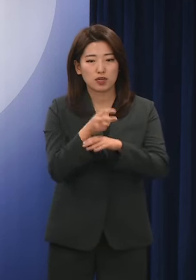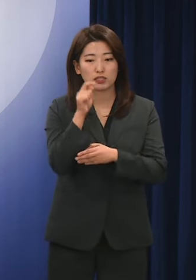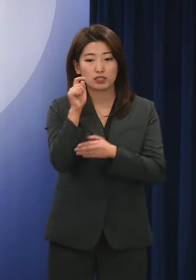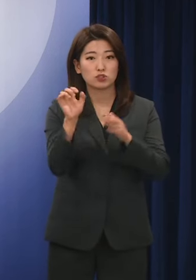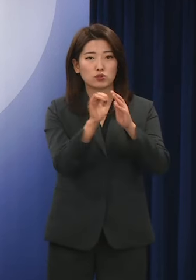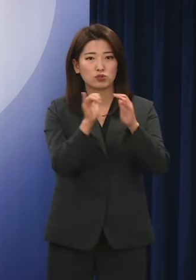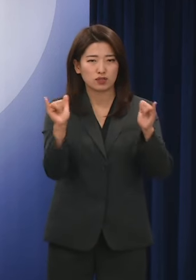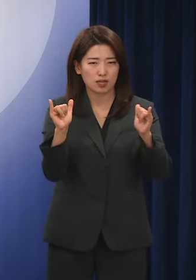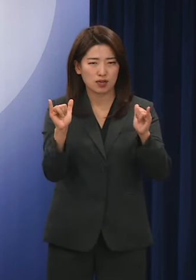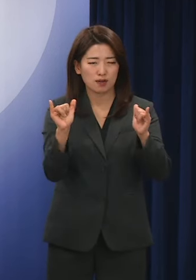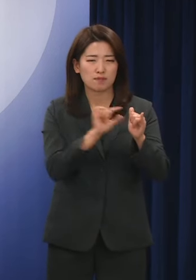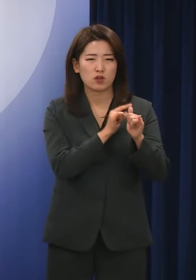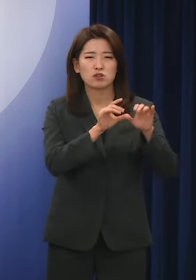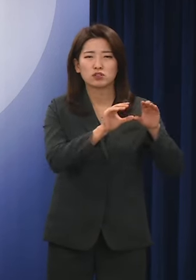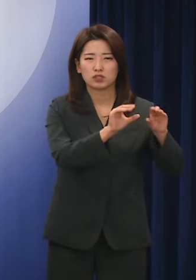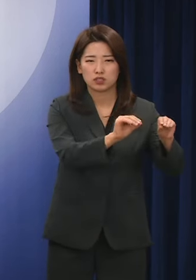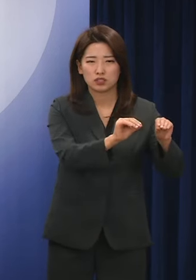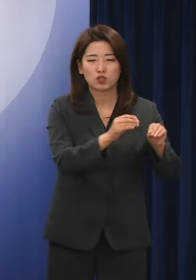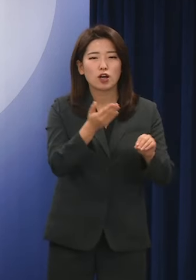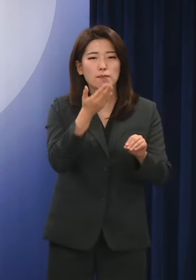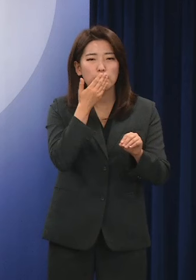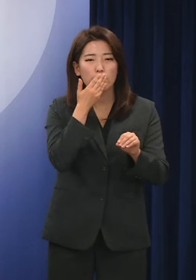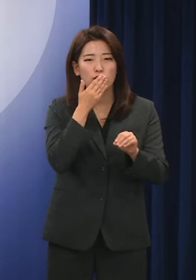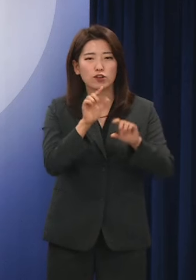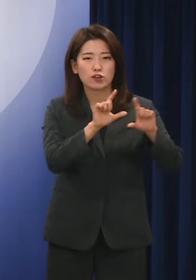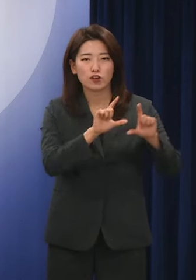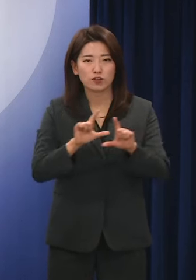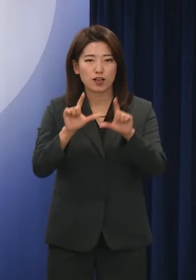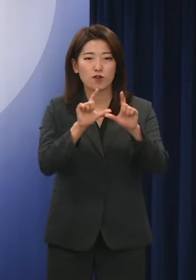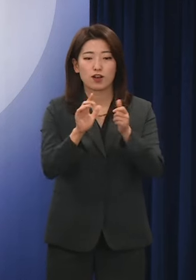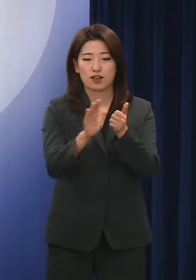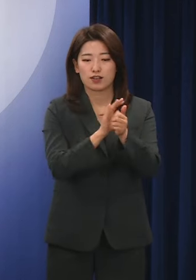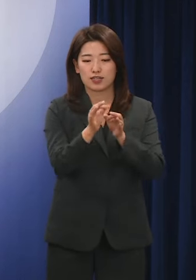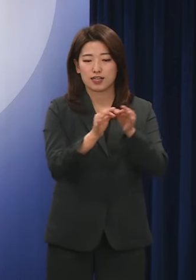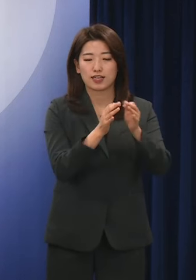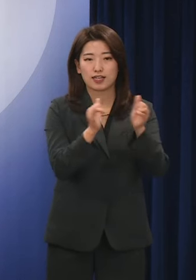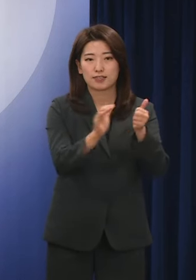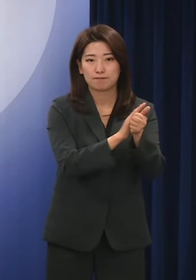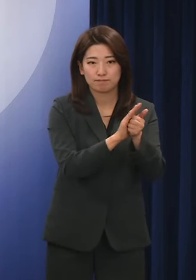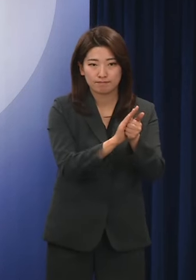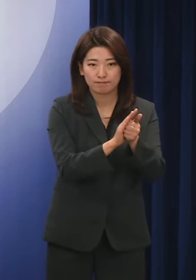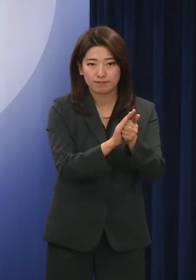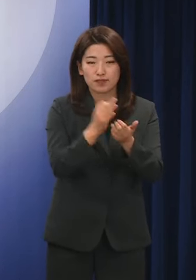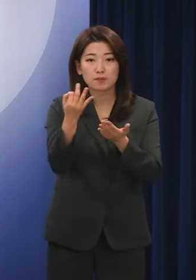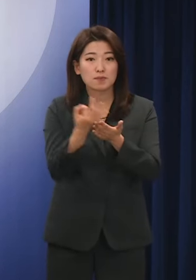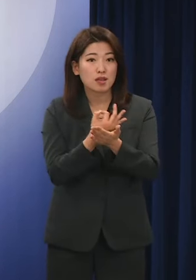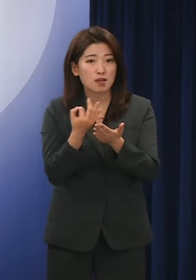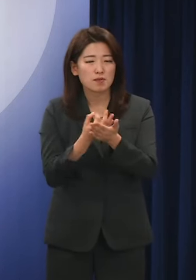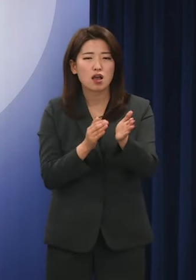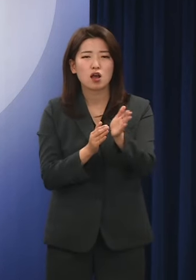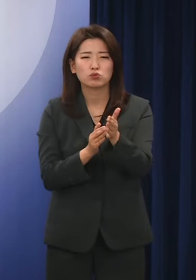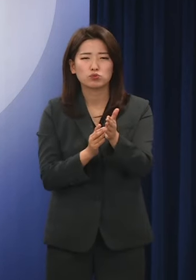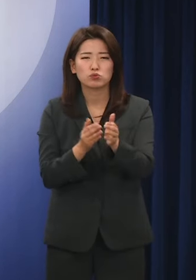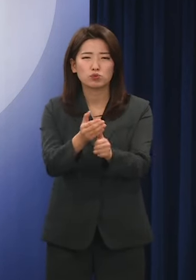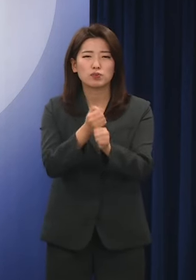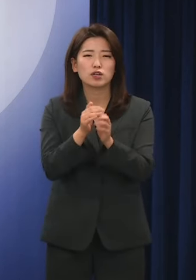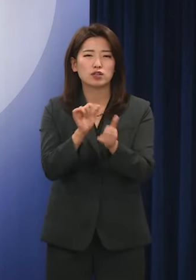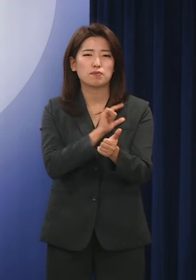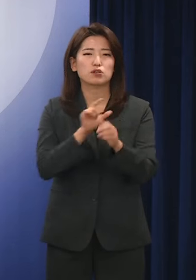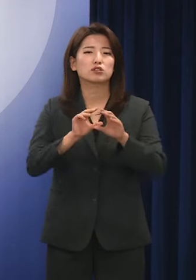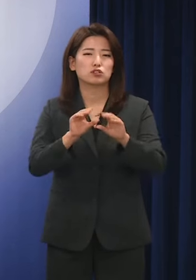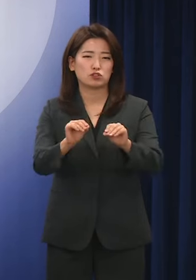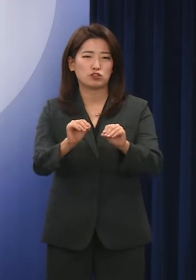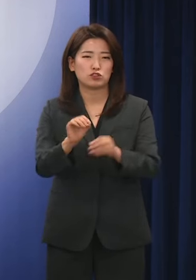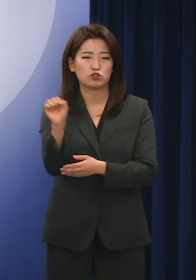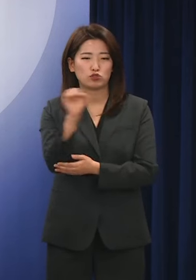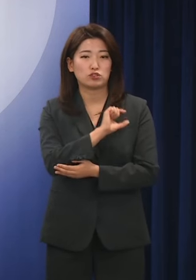운행 정지, 식품 적객업 영업 정지, 생계형 어업인의 면허 정지, 운전면허 관련